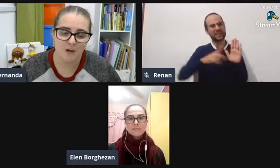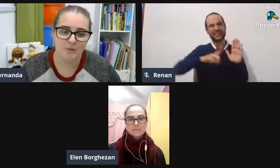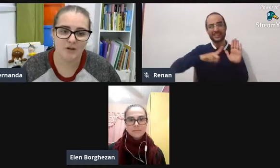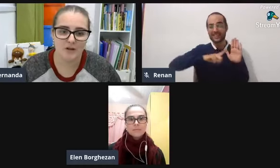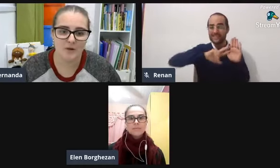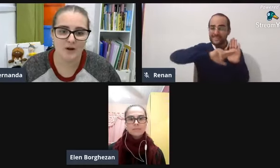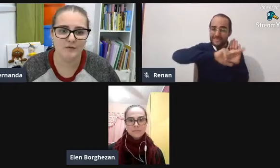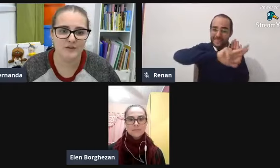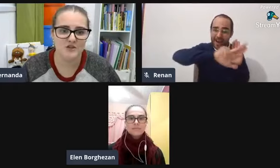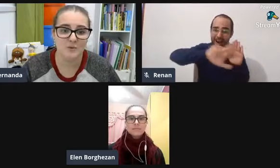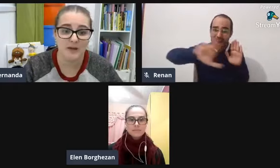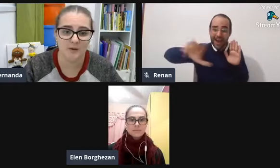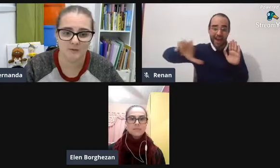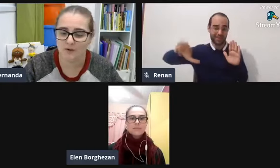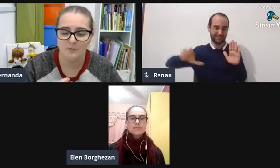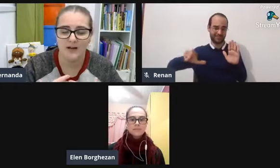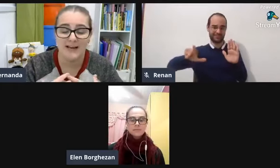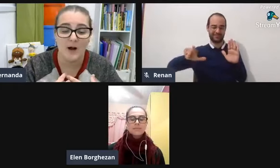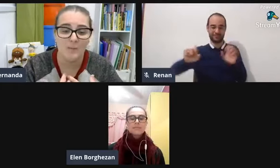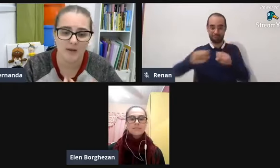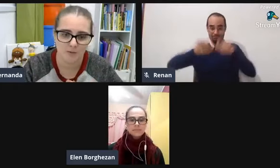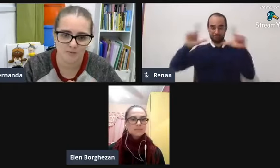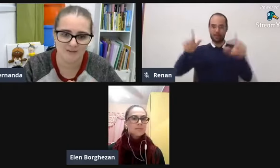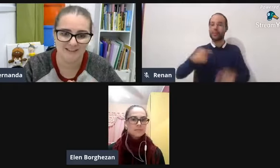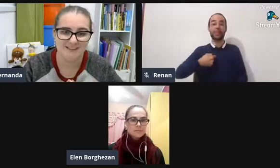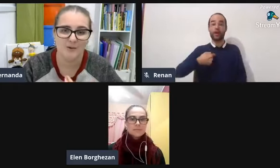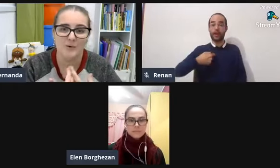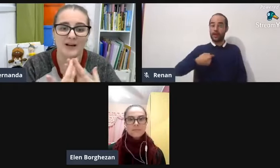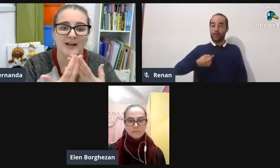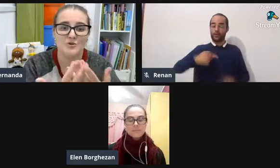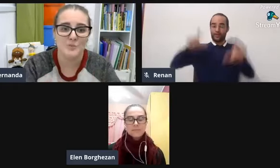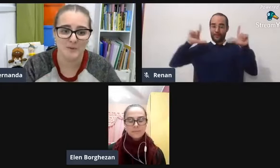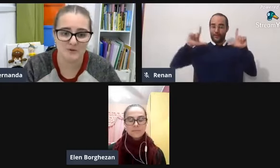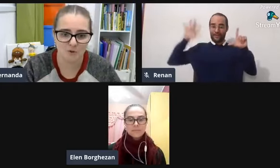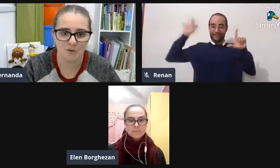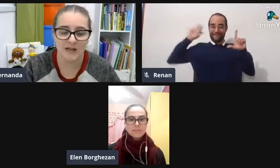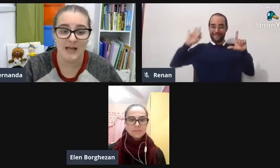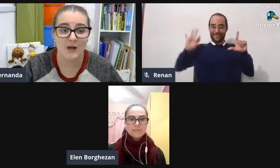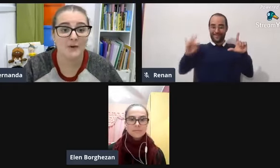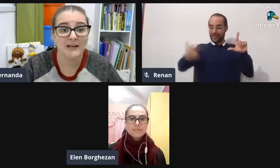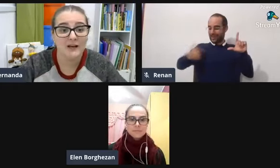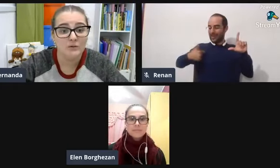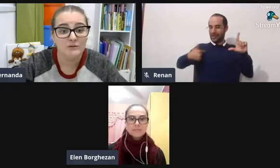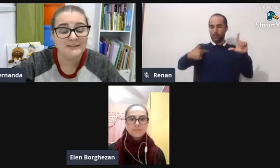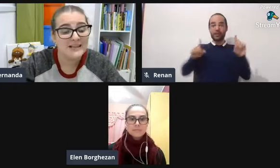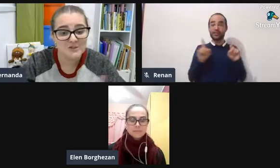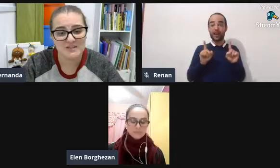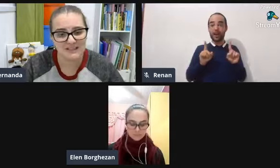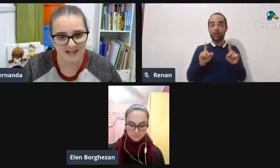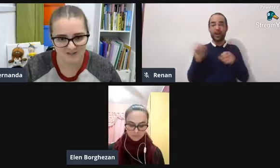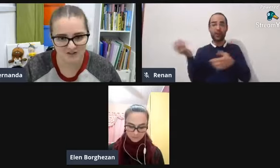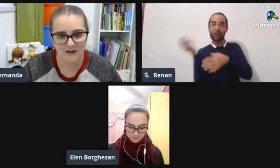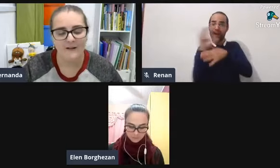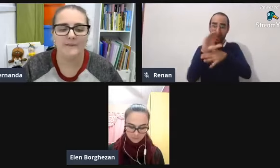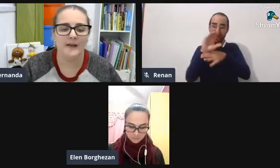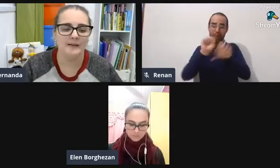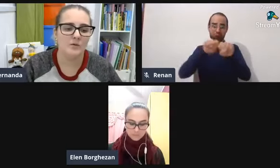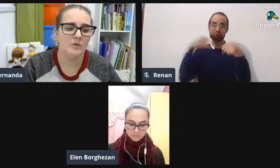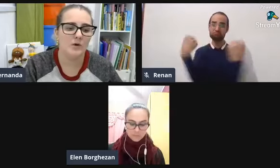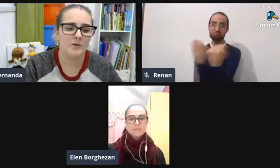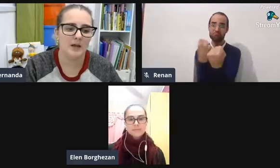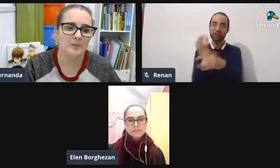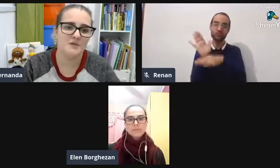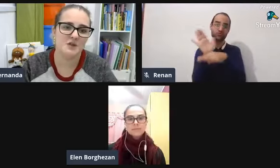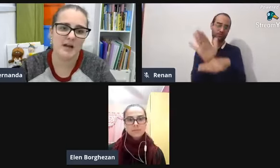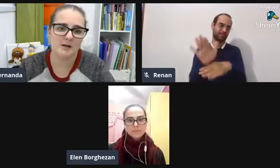aparecem, porque não é um vídeo meu, não é um canal meu, não é um canal de uma pessoa, é um canal da sociedade, né?